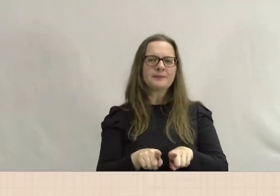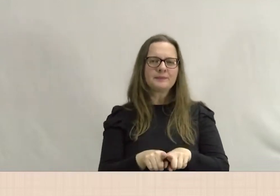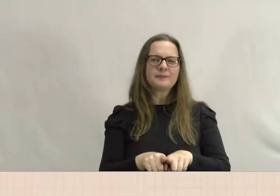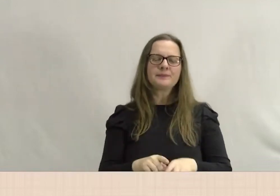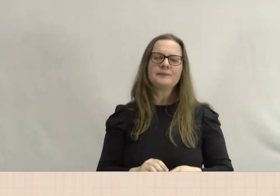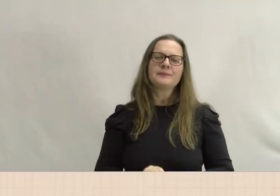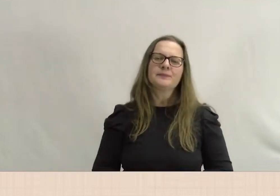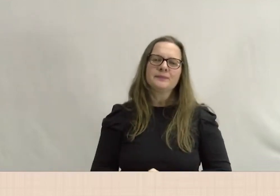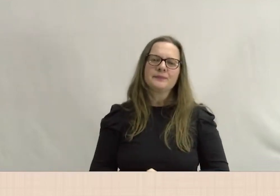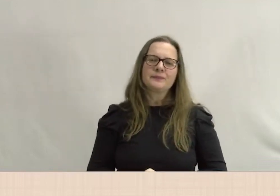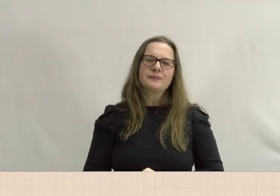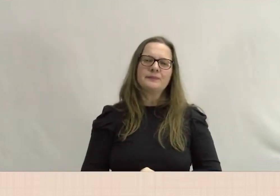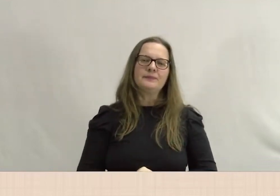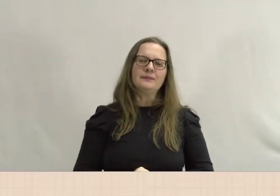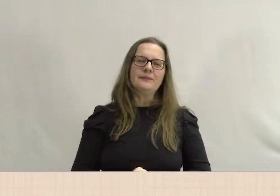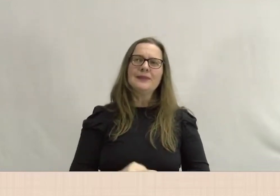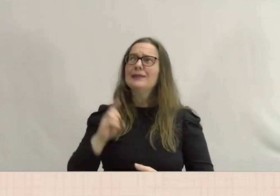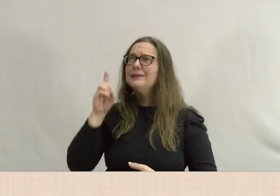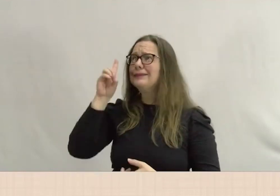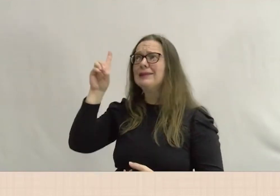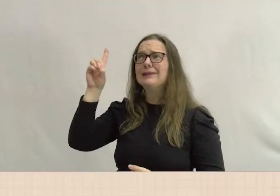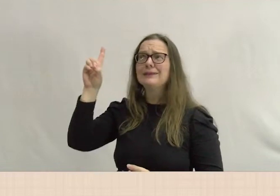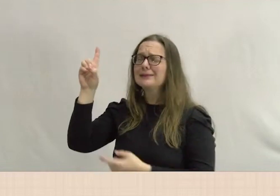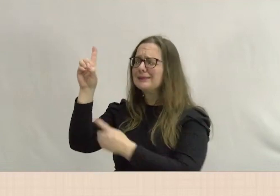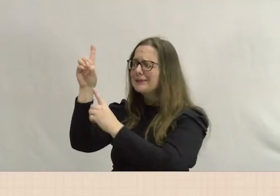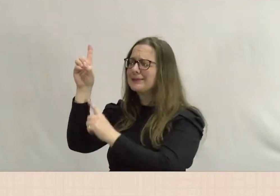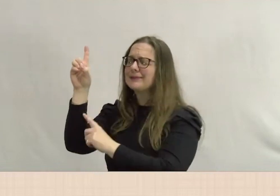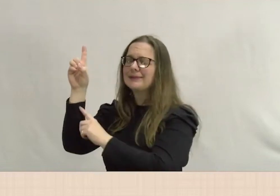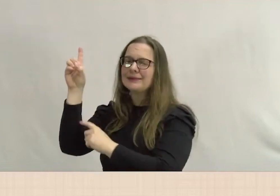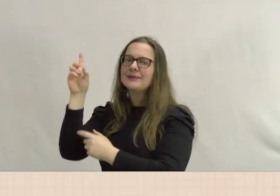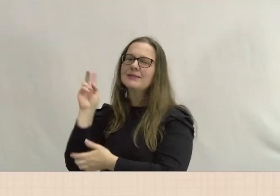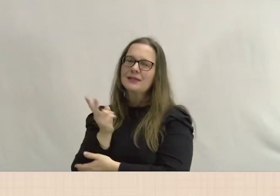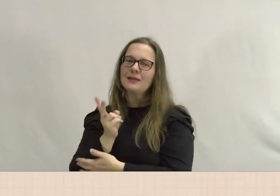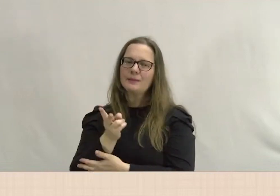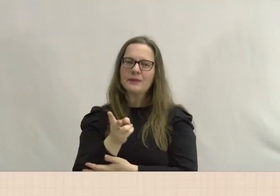E Deus queria fazer isso. Mas aí